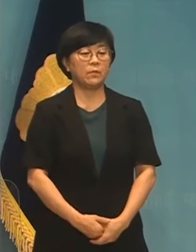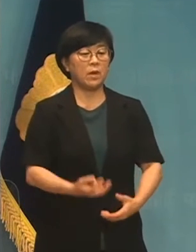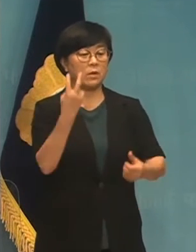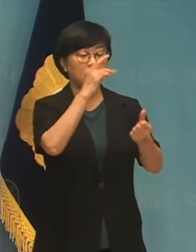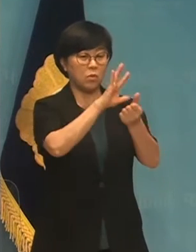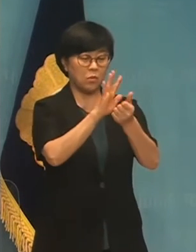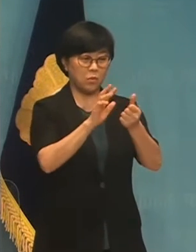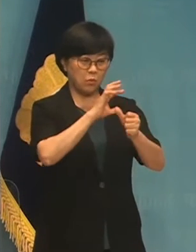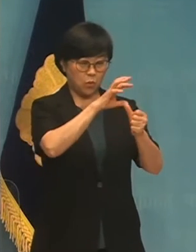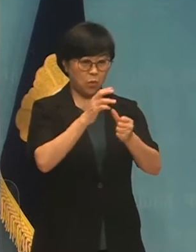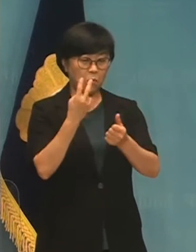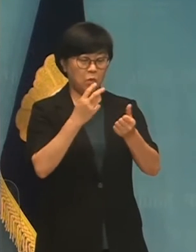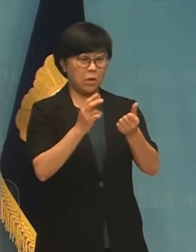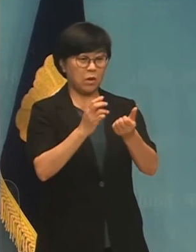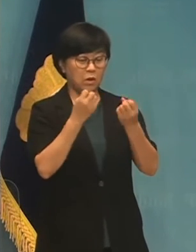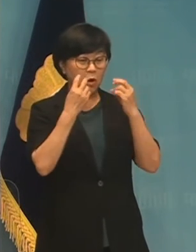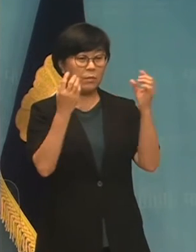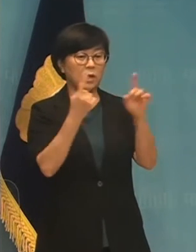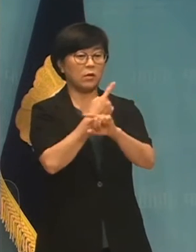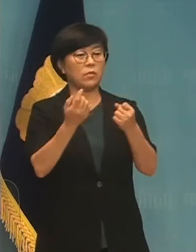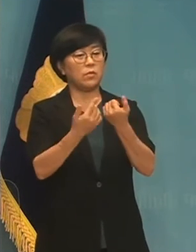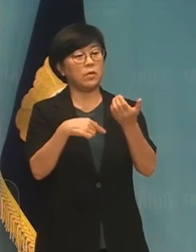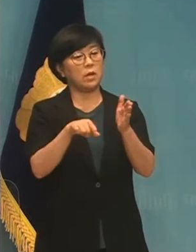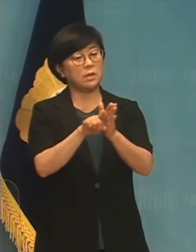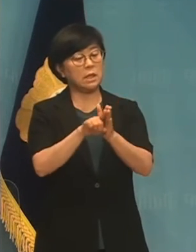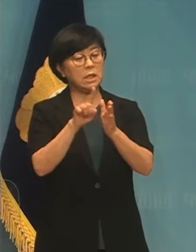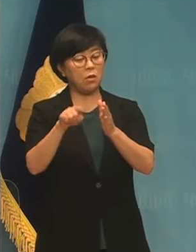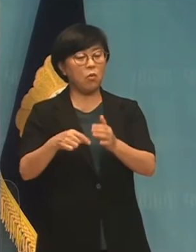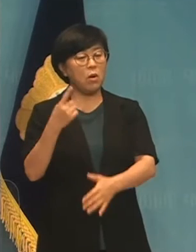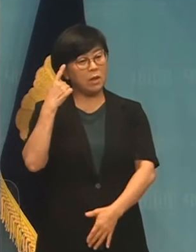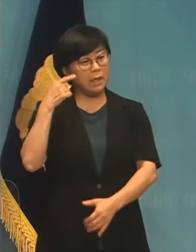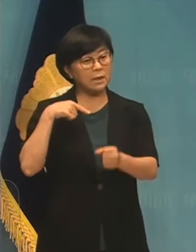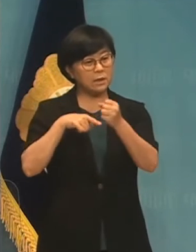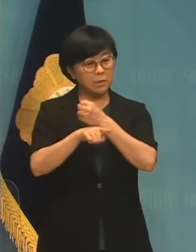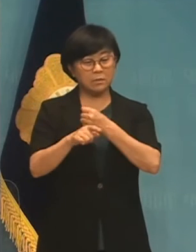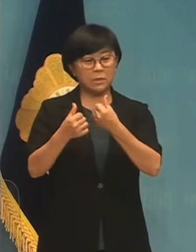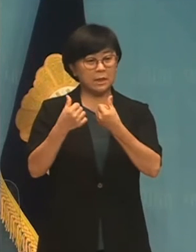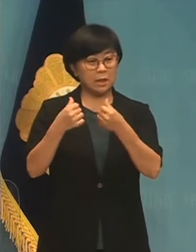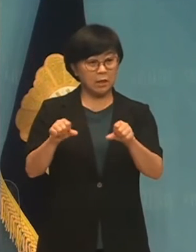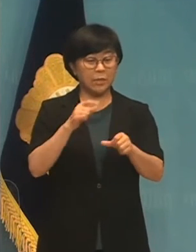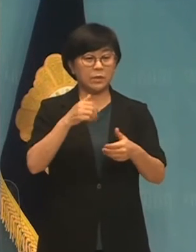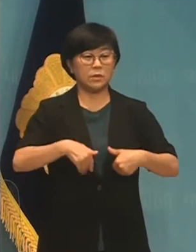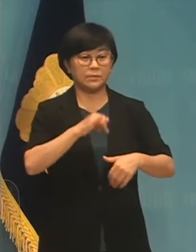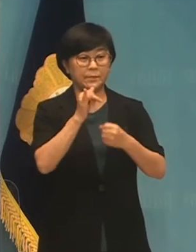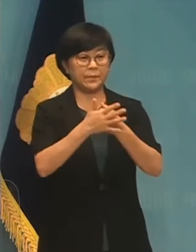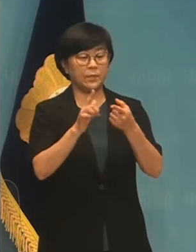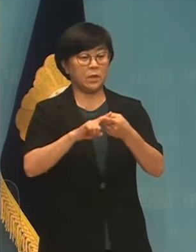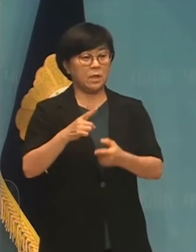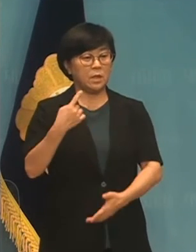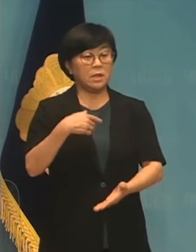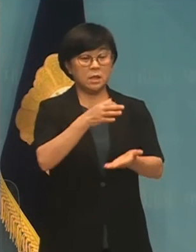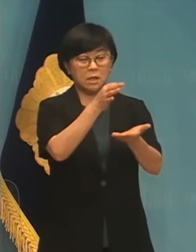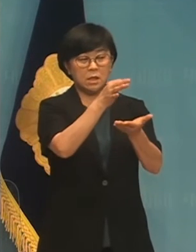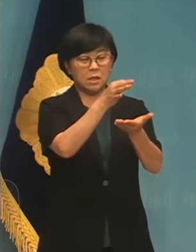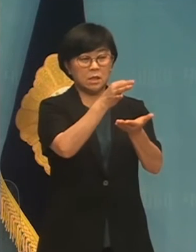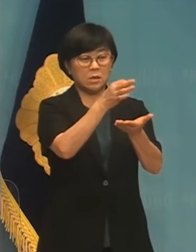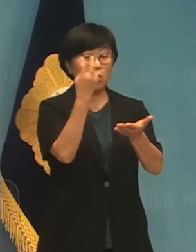혁명을 위해서는 가장 먼저 돌봄 부정의를 혁파해야 합니다. 모든 돌봄 노동에